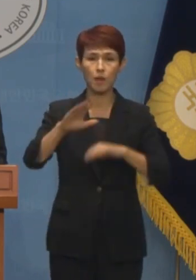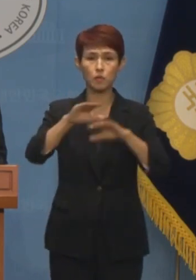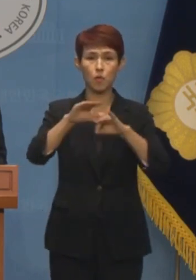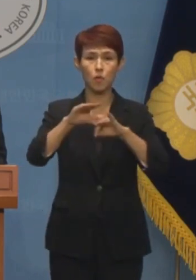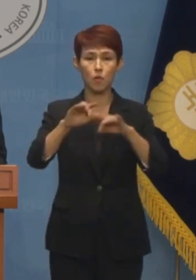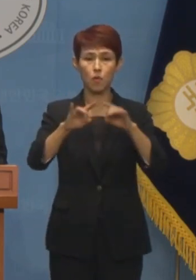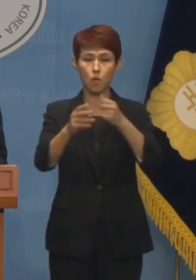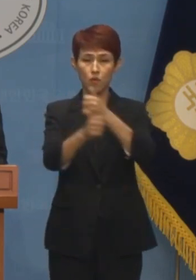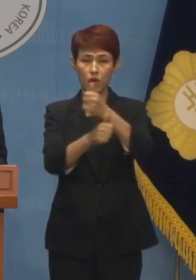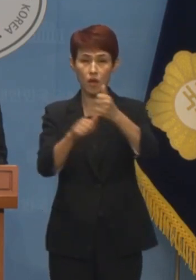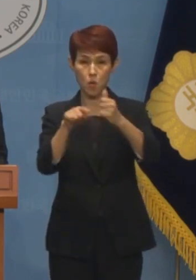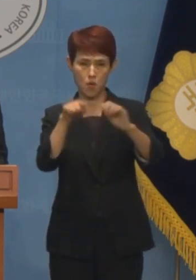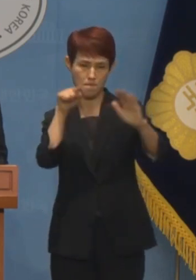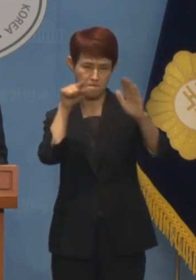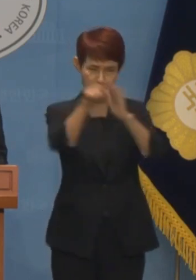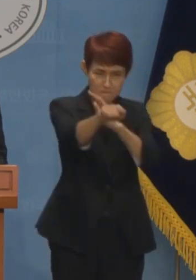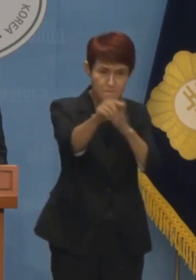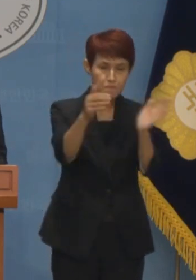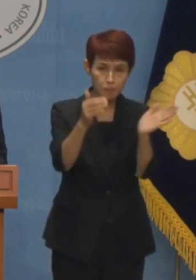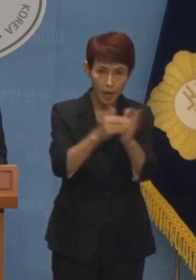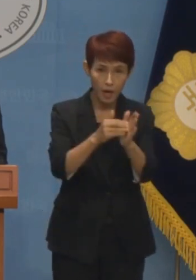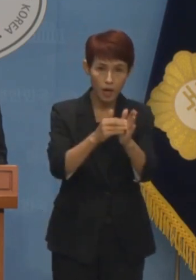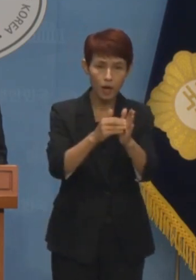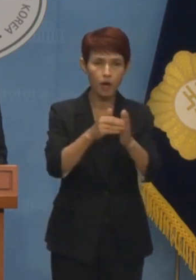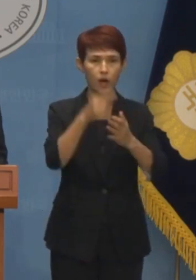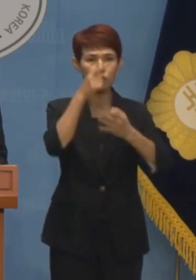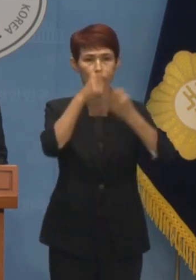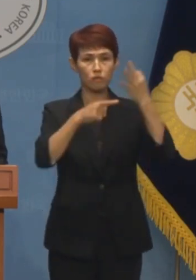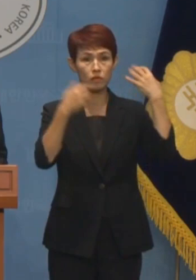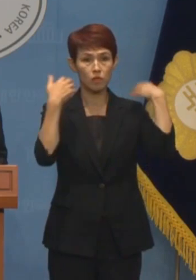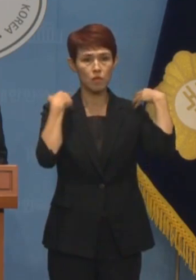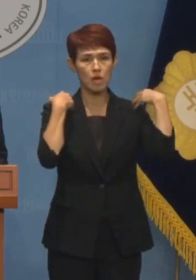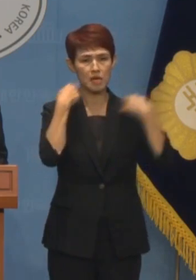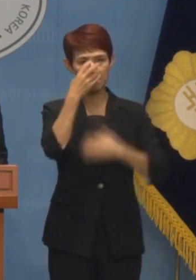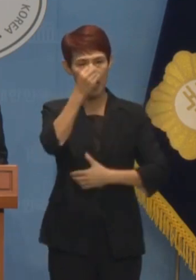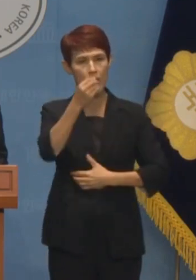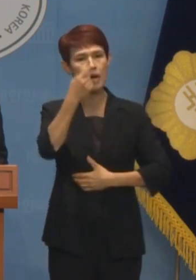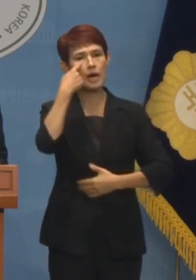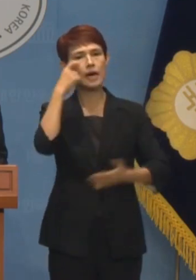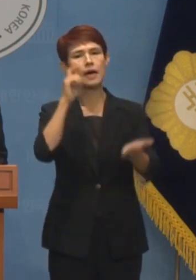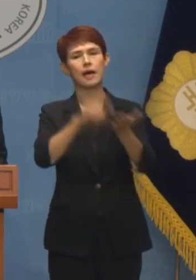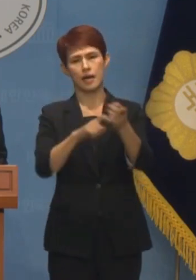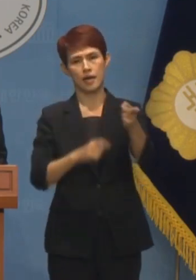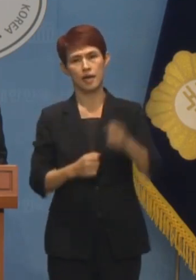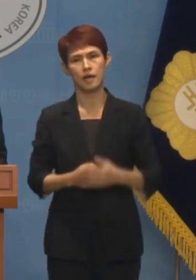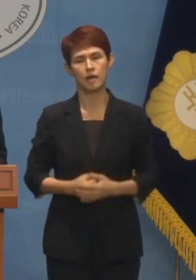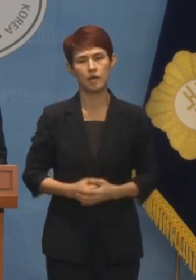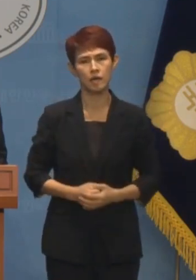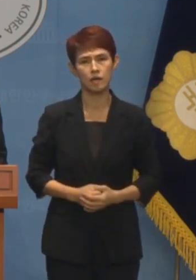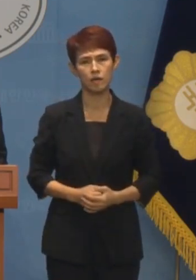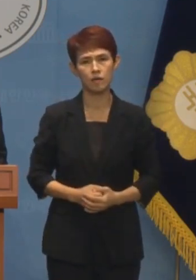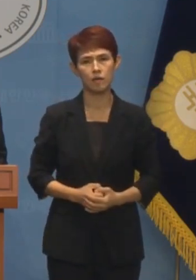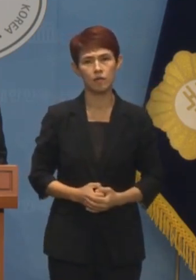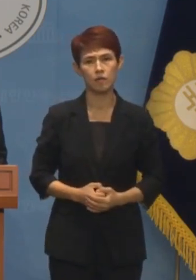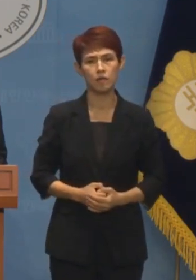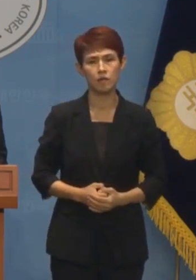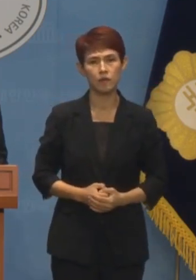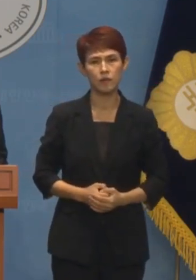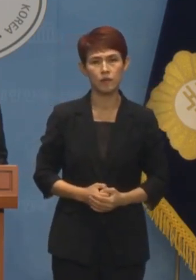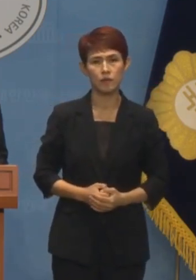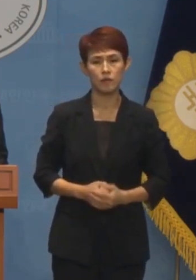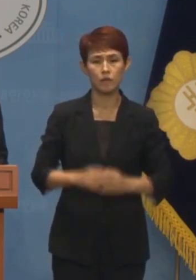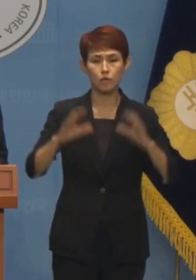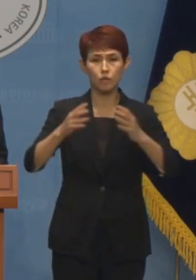정 검증은 윤석열 정부의 오만함을 다시 한번 확인시켜 줬습니다